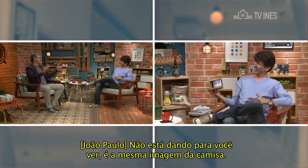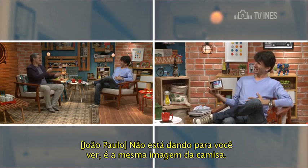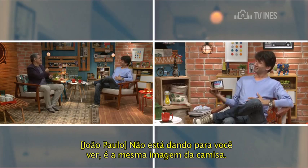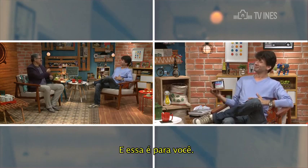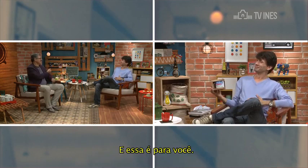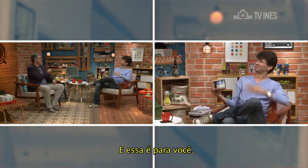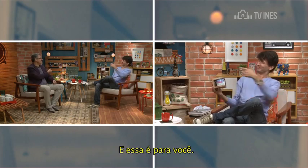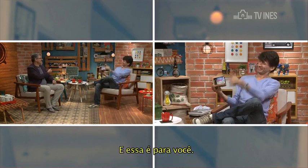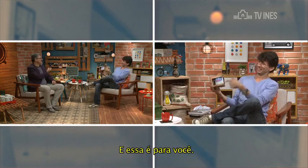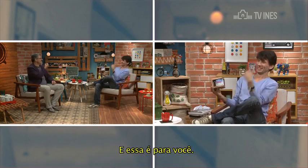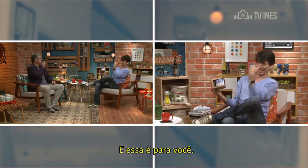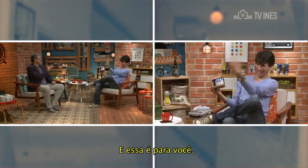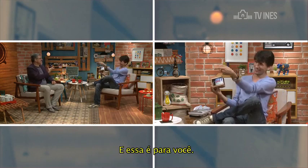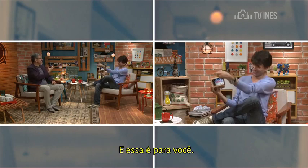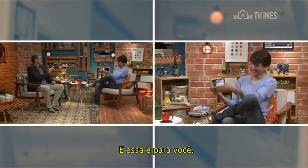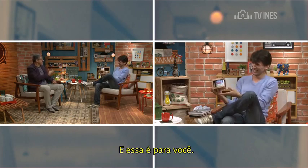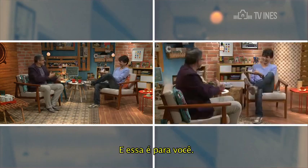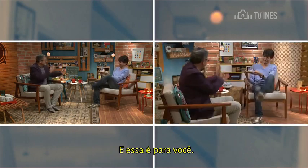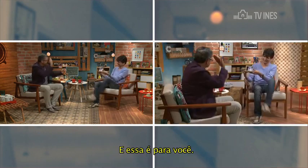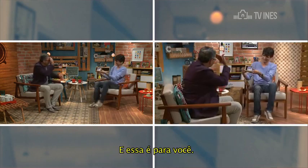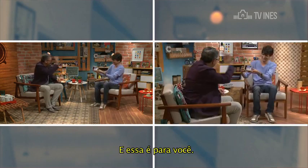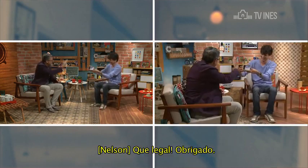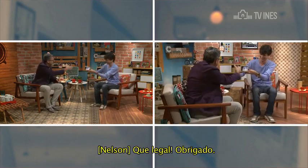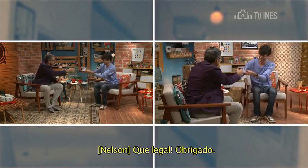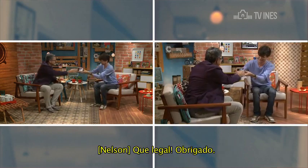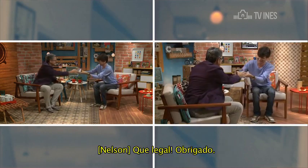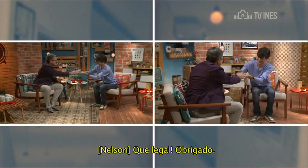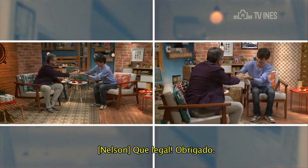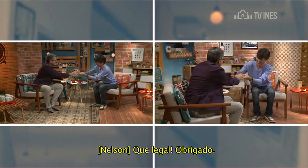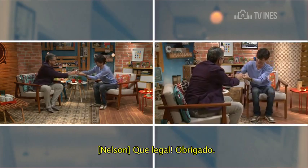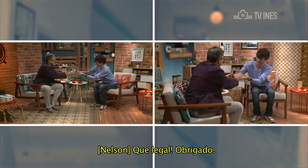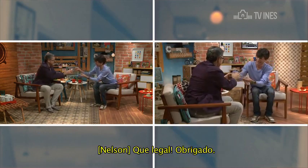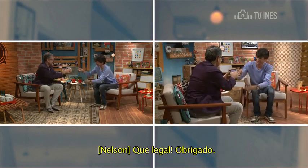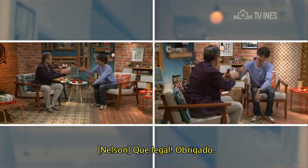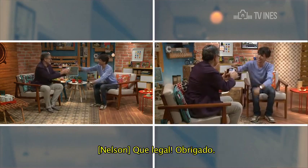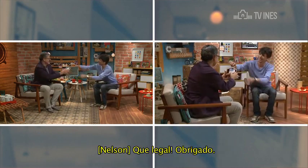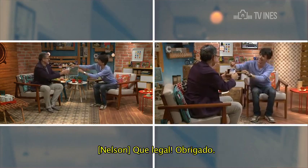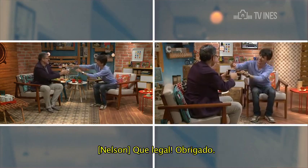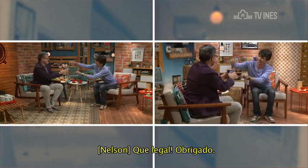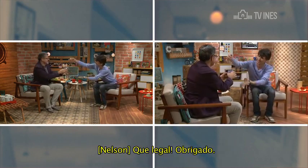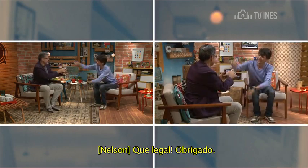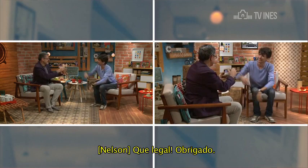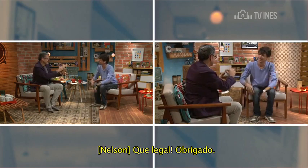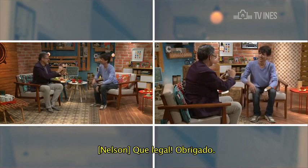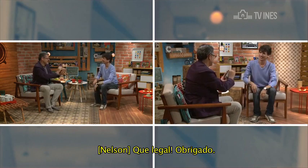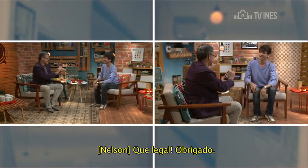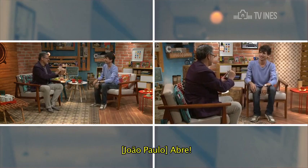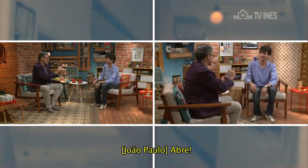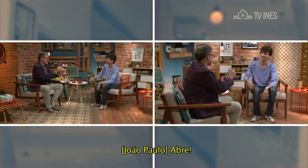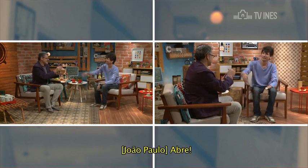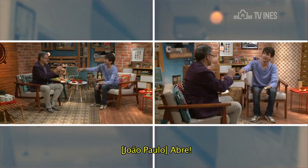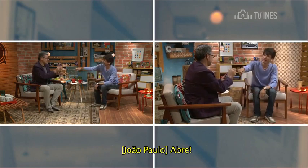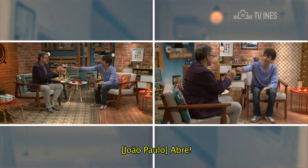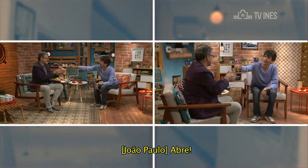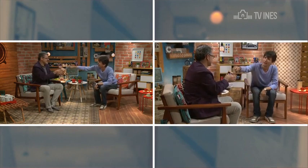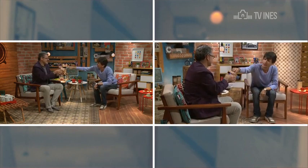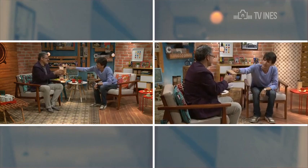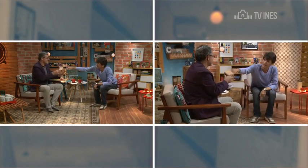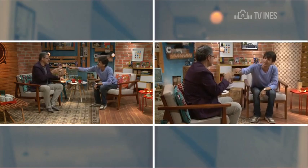e essa é para você que legal obrigado eu abri é